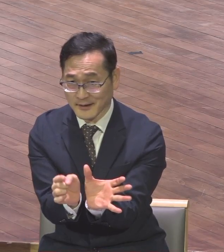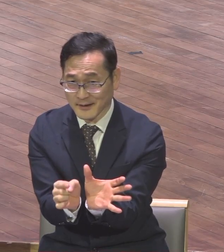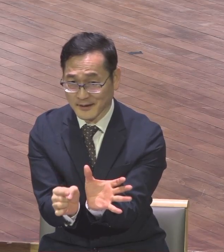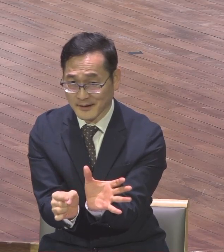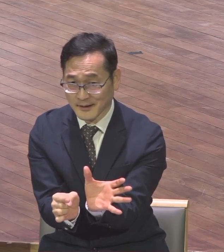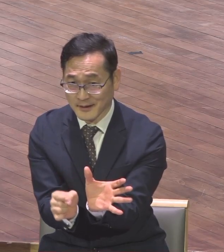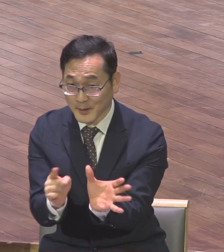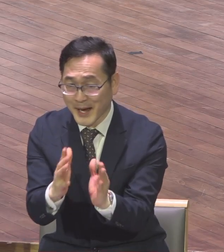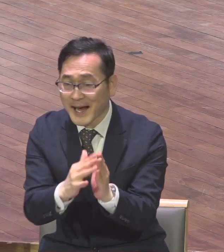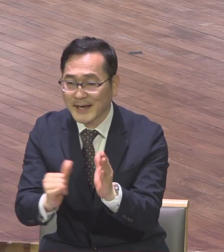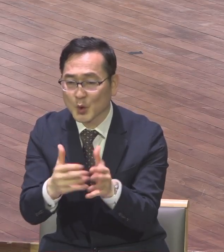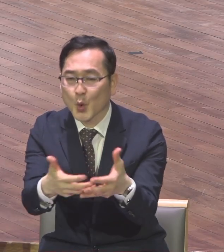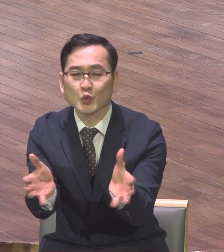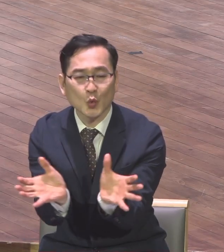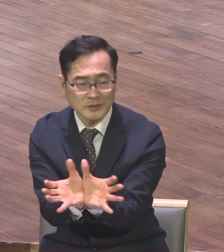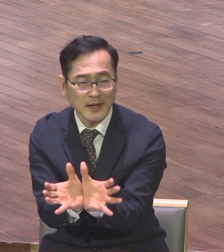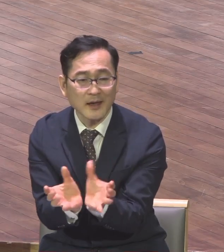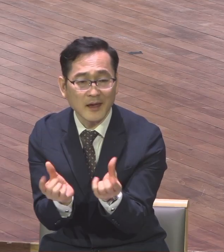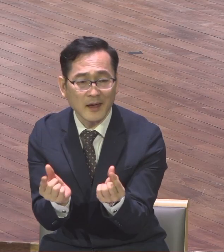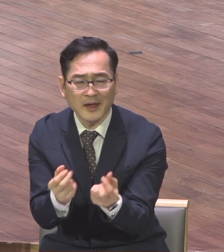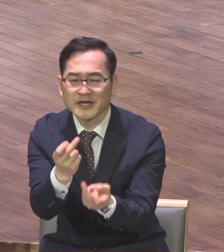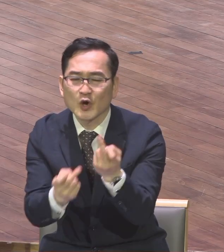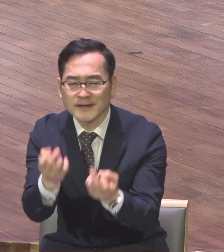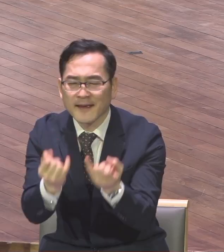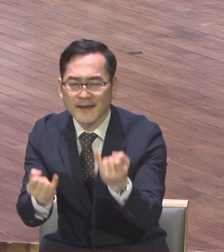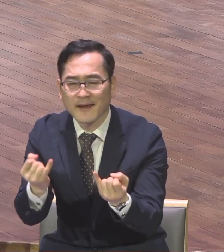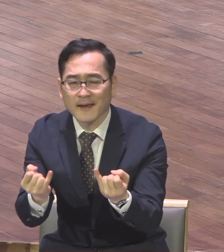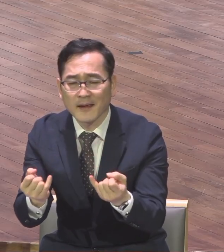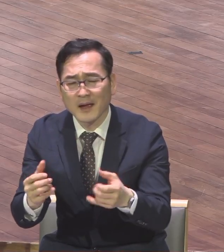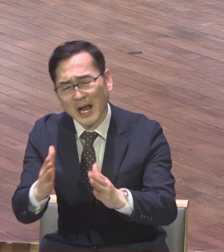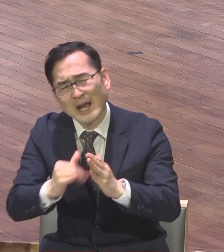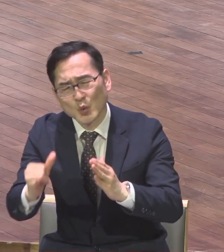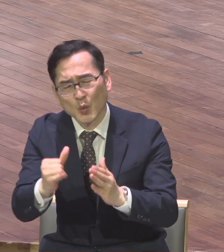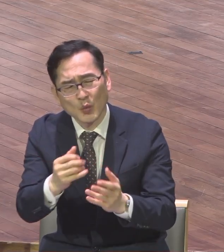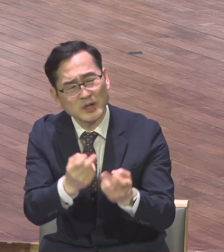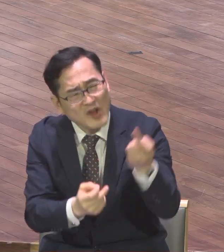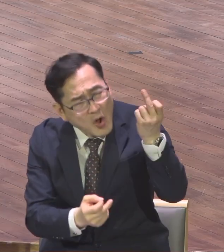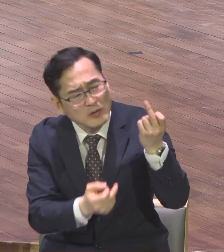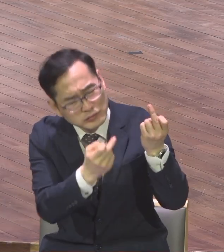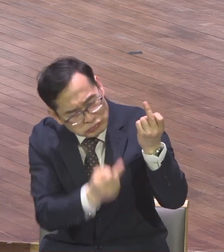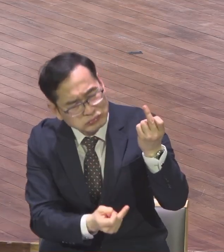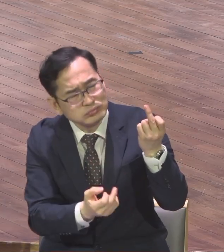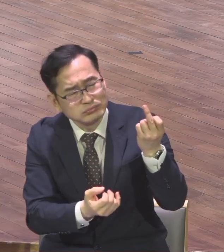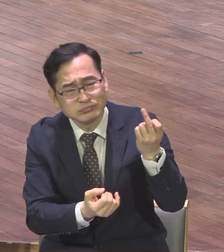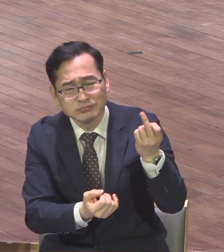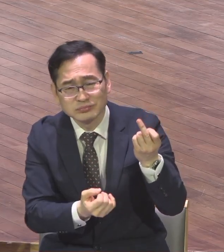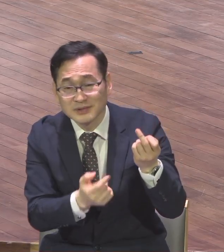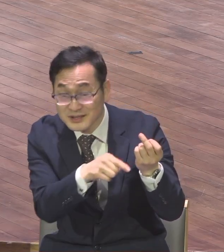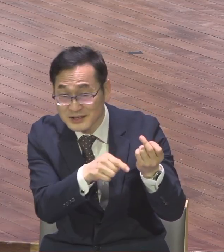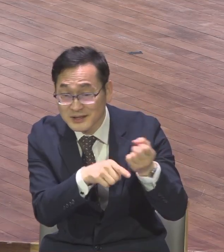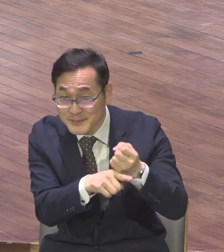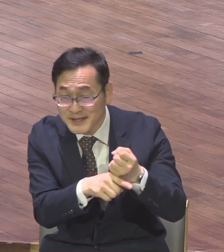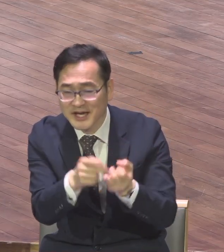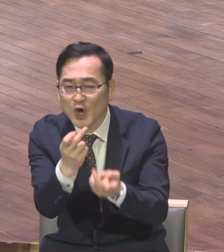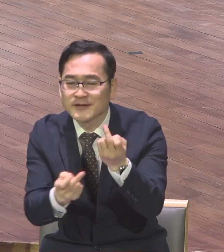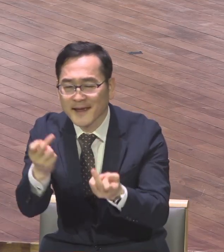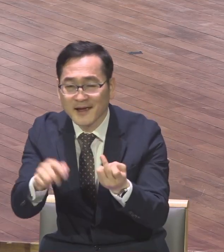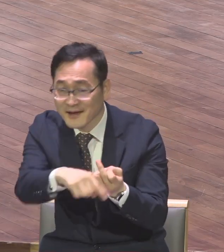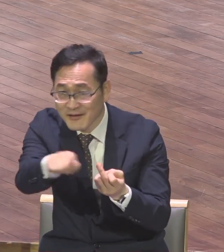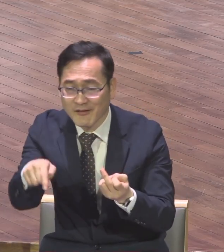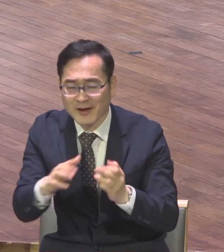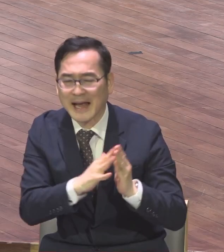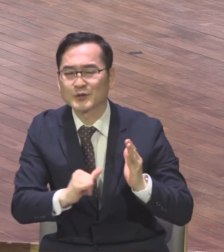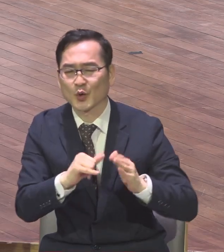가족 공동체라는 거지요. 형제들아, 가족 있지요, 형제. 가족 공동체, 이 의미가